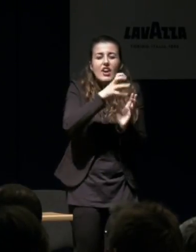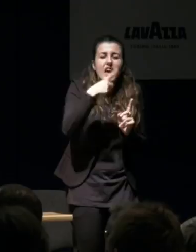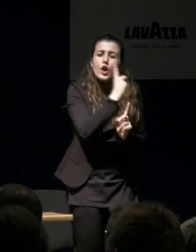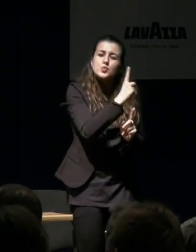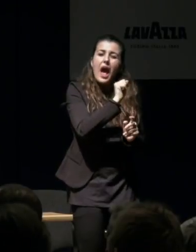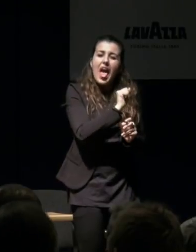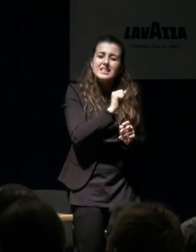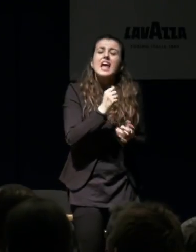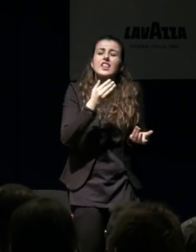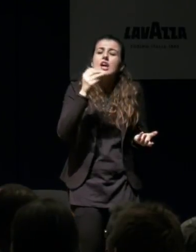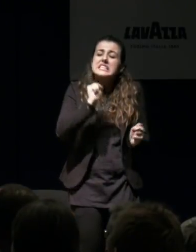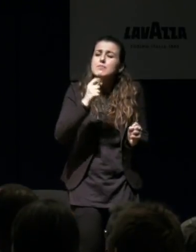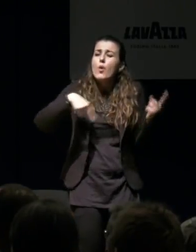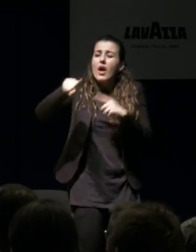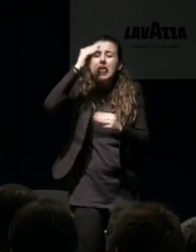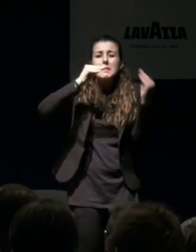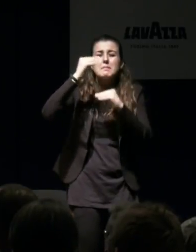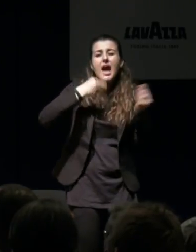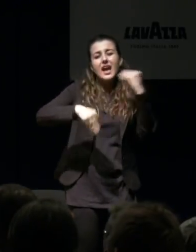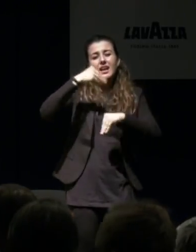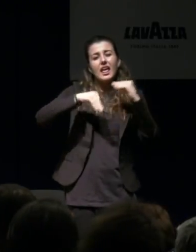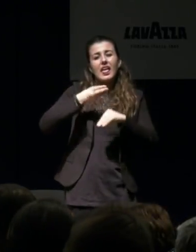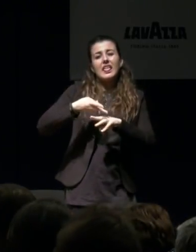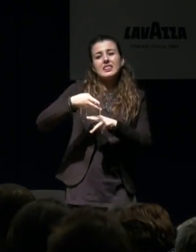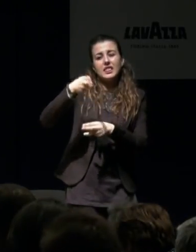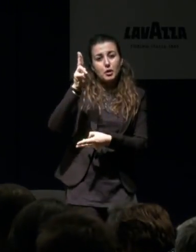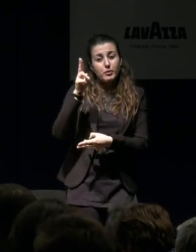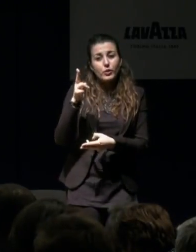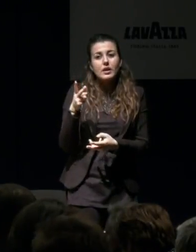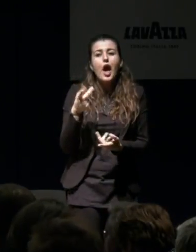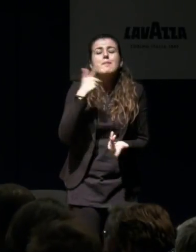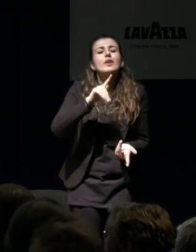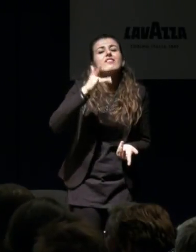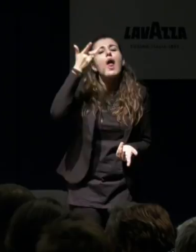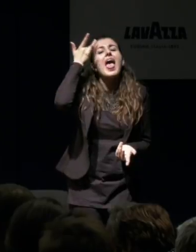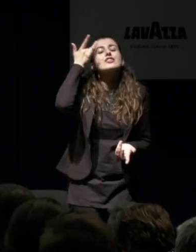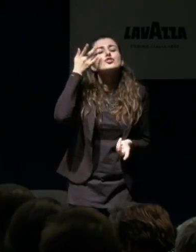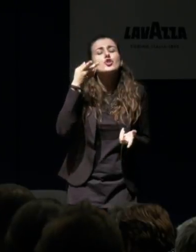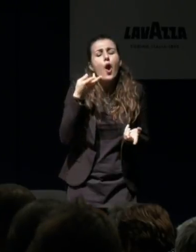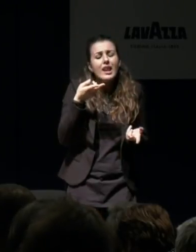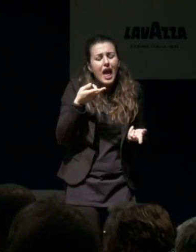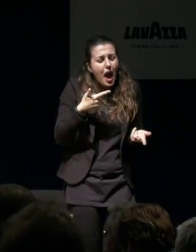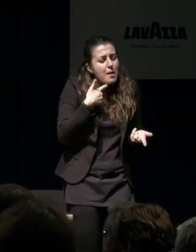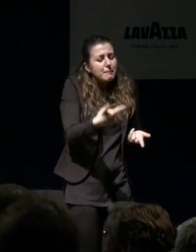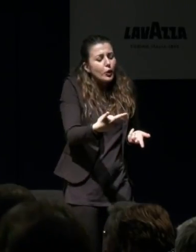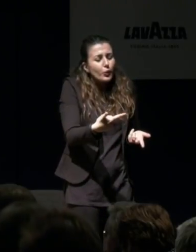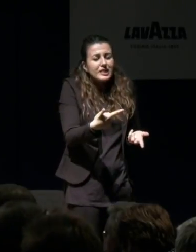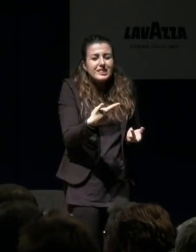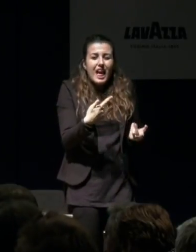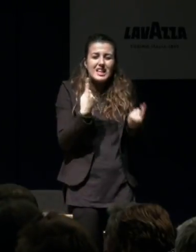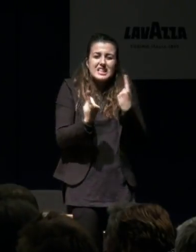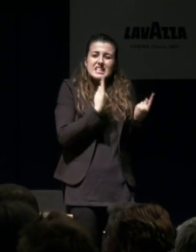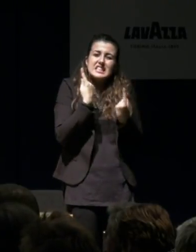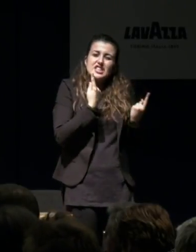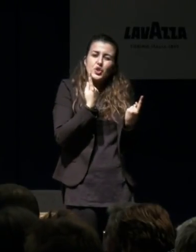cose leggendo perché tanto ecco una la lezione più brutta del fatto di per